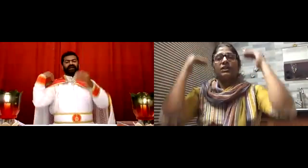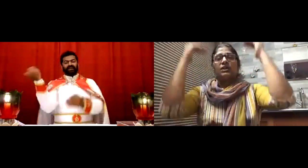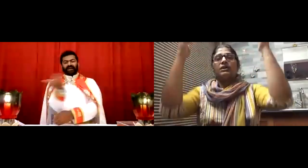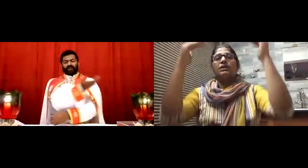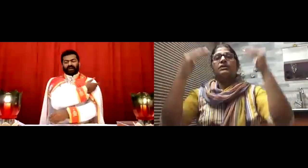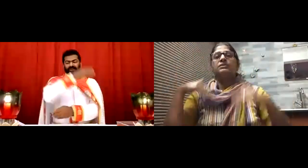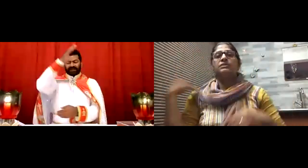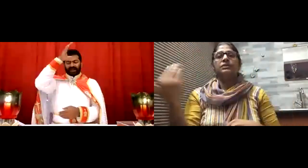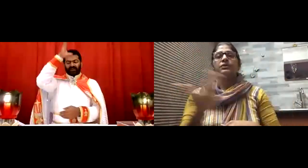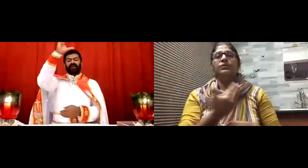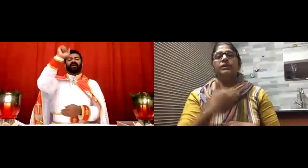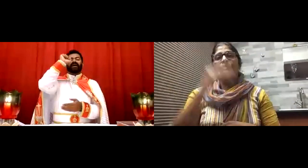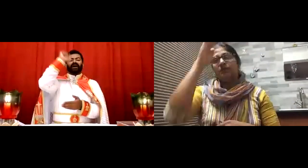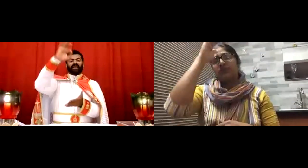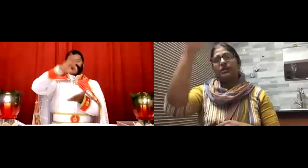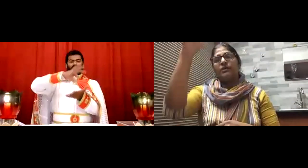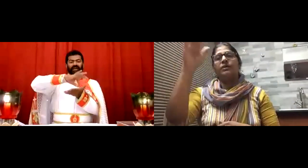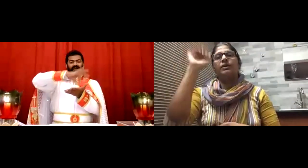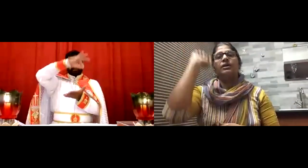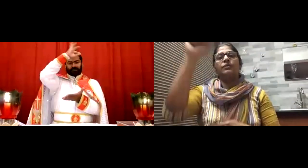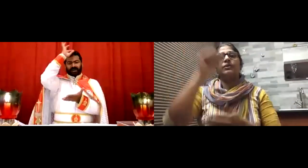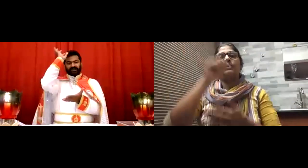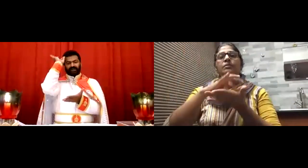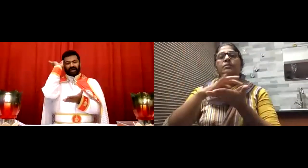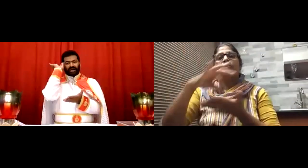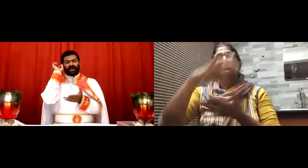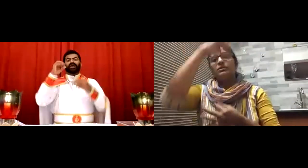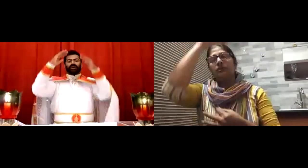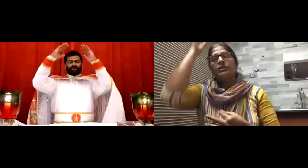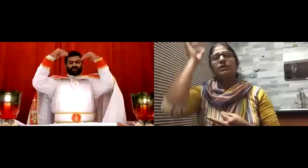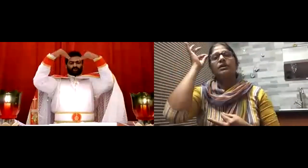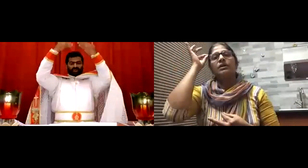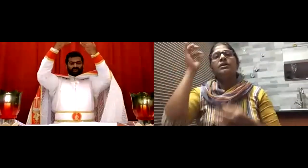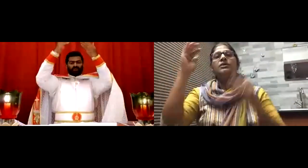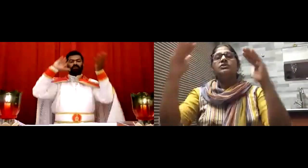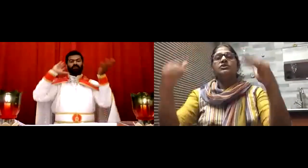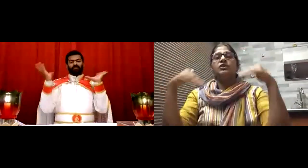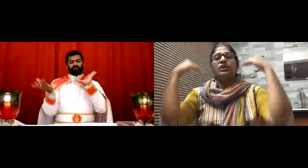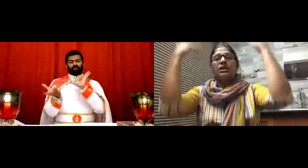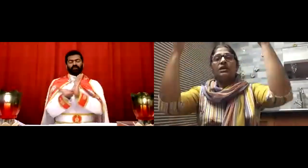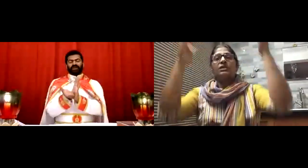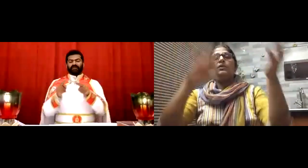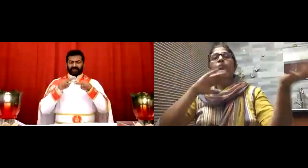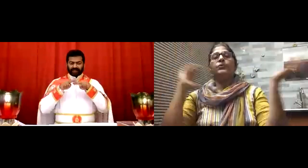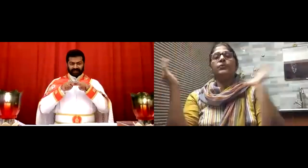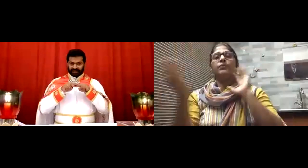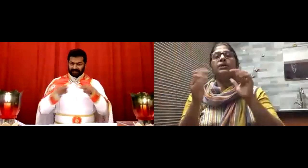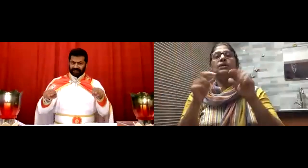സുഖസ്ഥനായ ഞങ്ങളുടെ പിതാവേ, അങ്ങയുടെ മഹത്വത്താൽ സ്വർഗവും